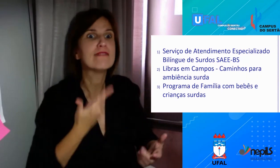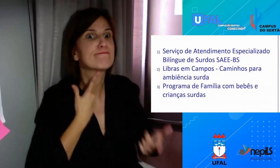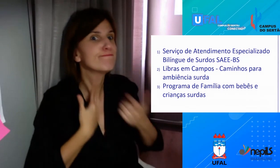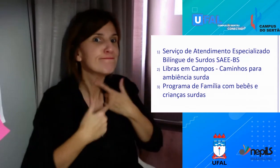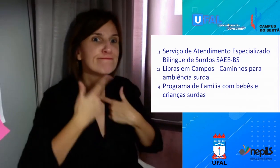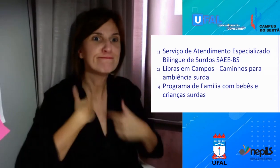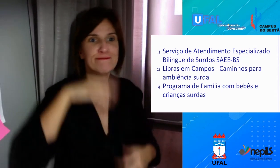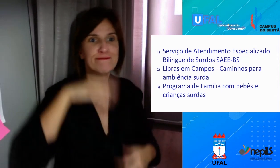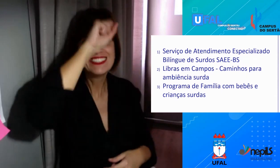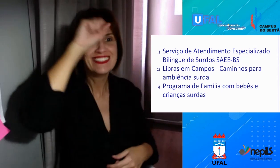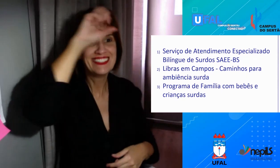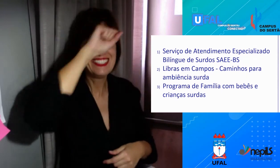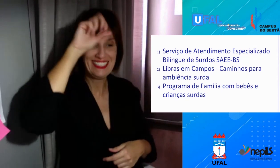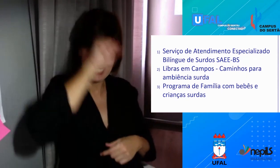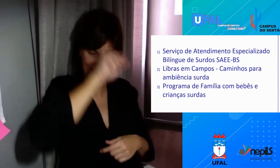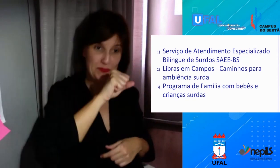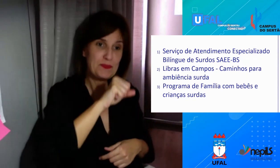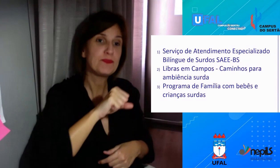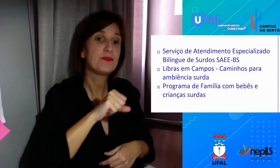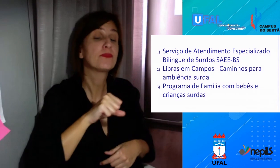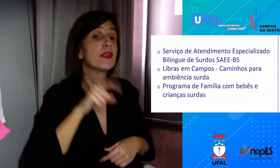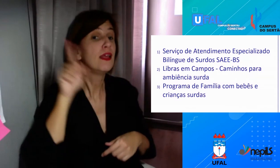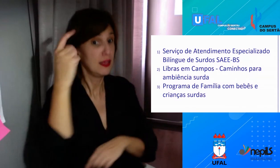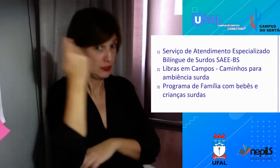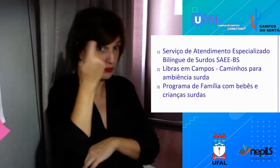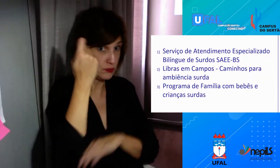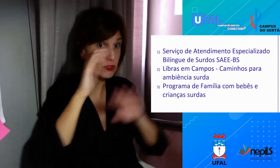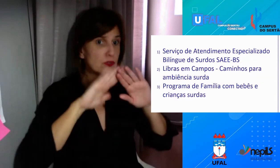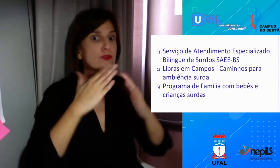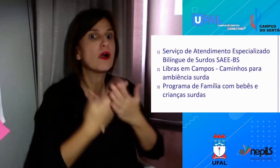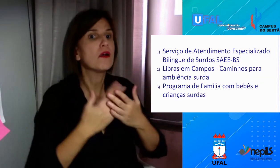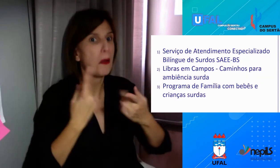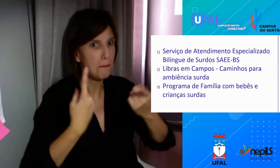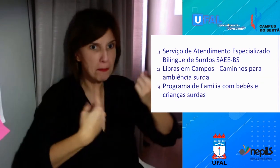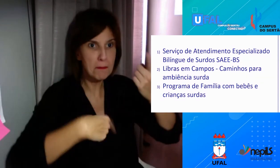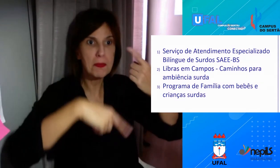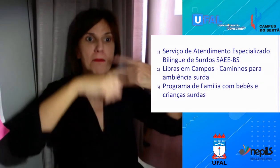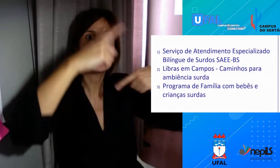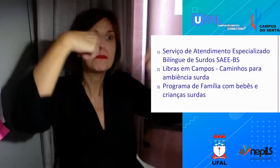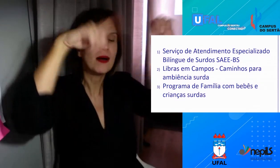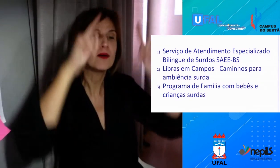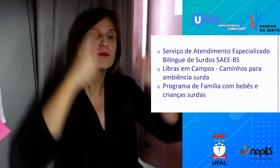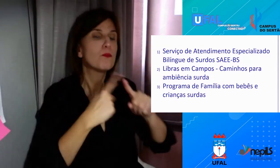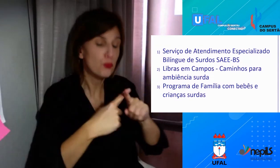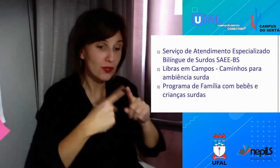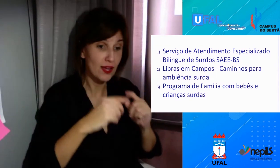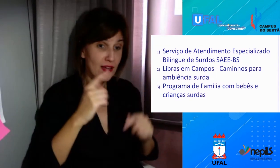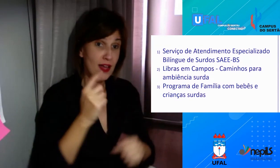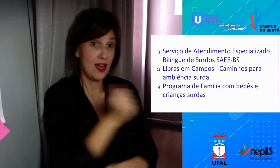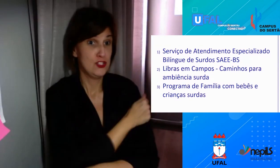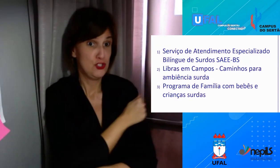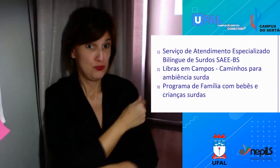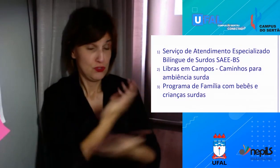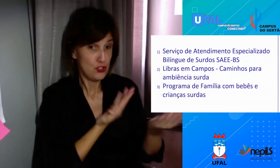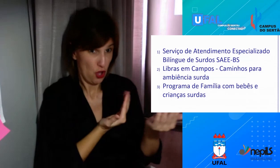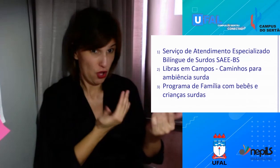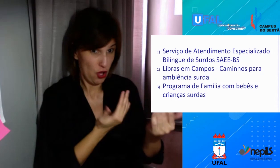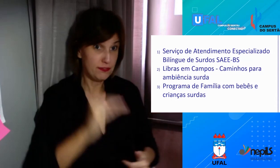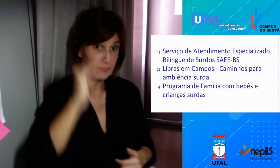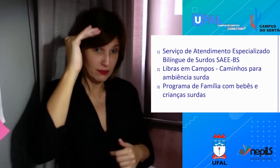do ambiente, para que as crianças possam se sentir cada vez mais estimuladas. Nas escolas do Rio Grande do Sul, isso tem sido uma